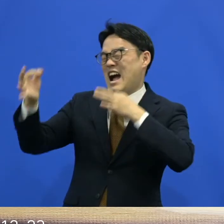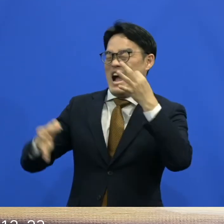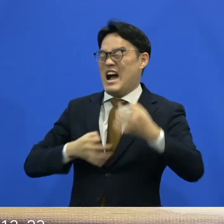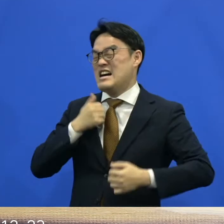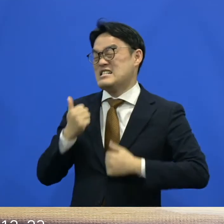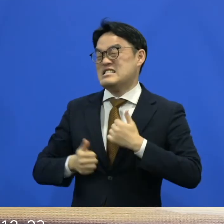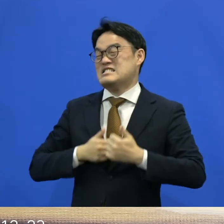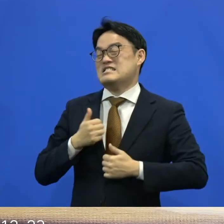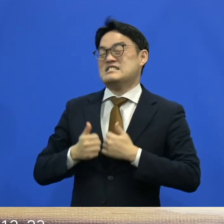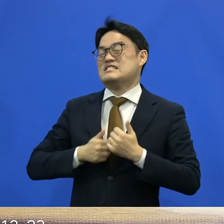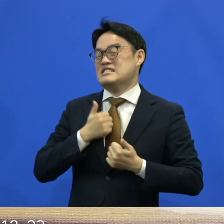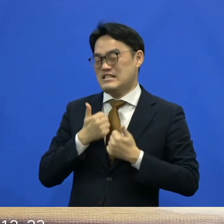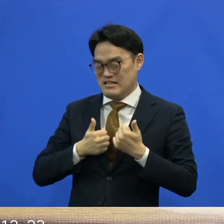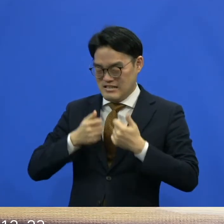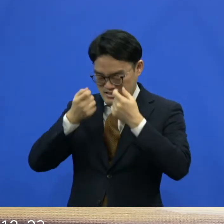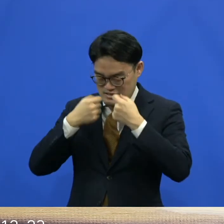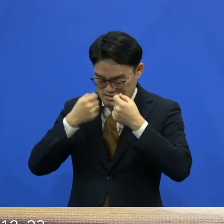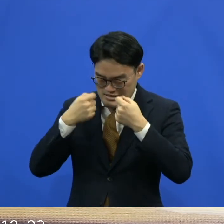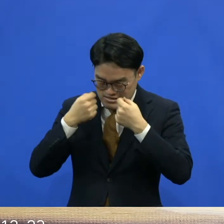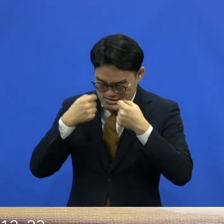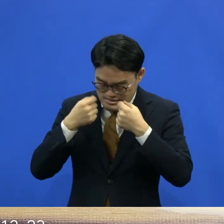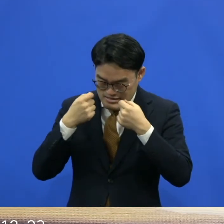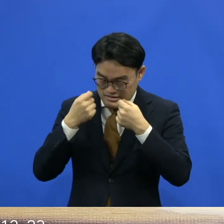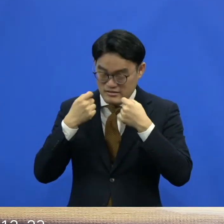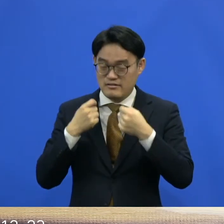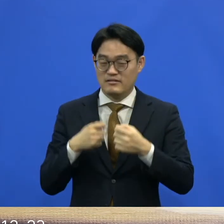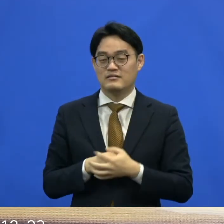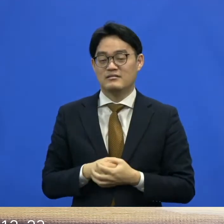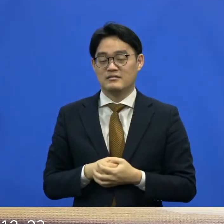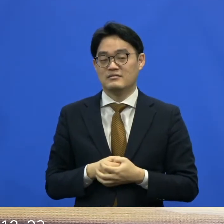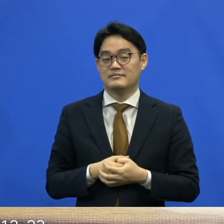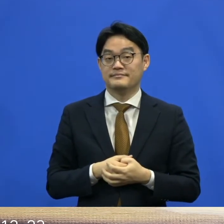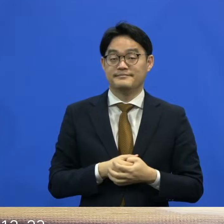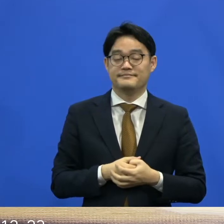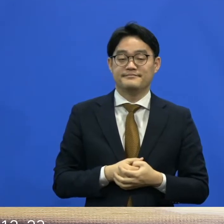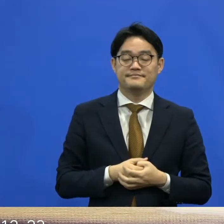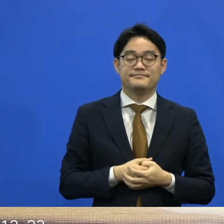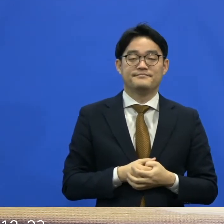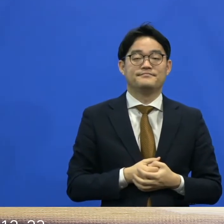여러분, 수동태는 수동태로 받아들이는 일이 밖에 없는 거죠.